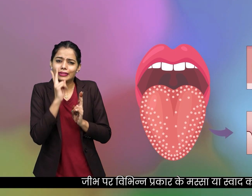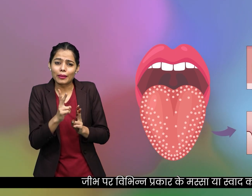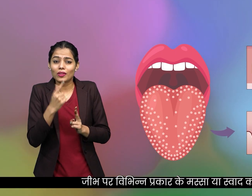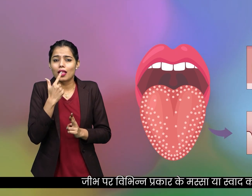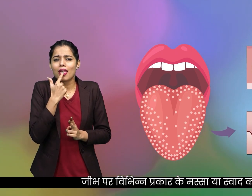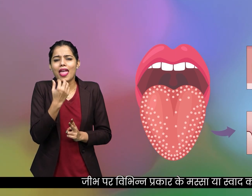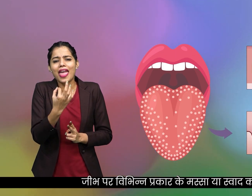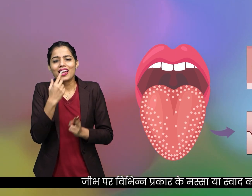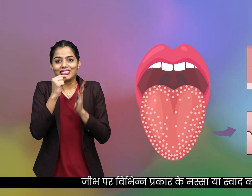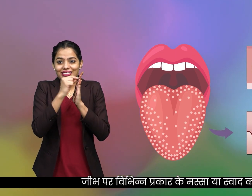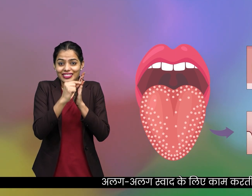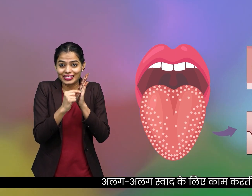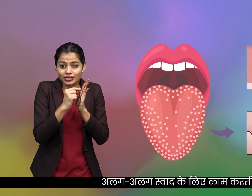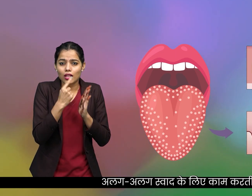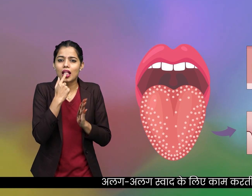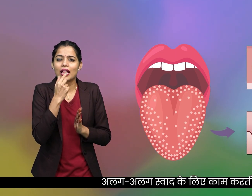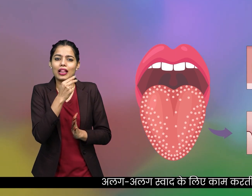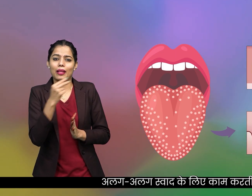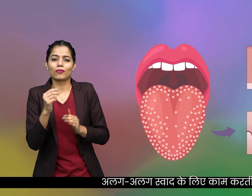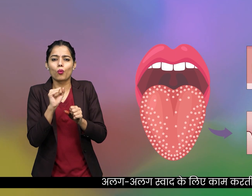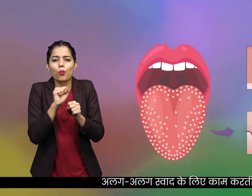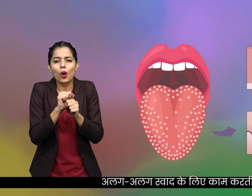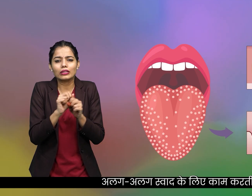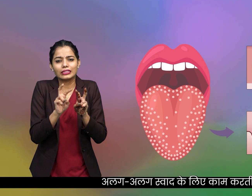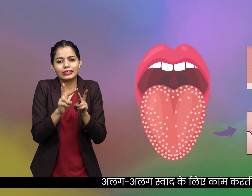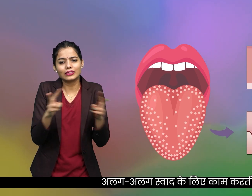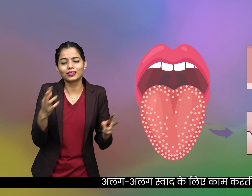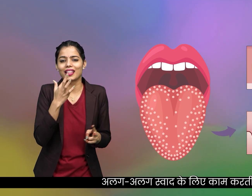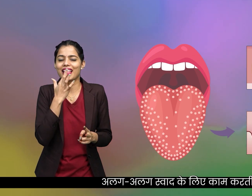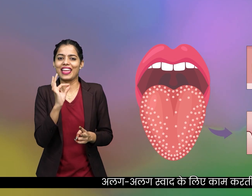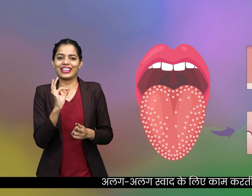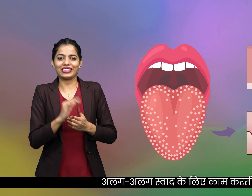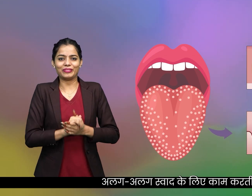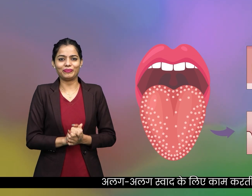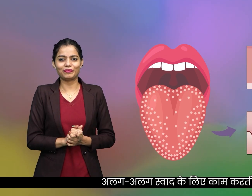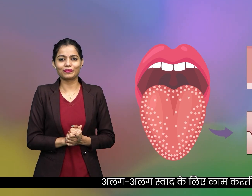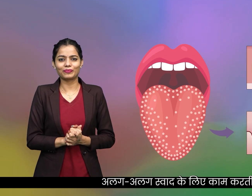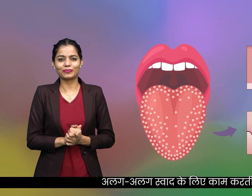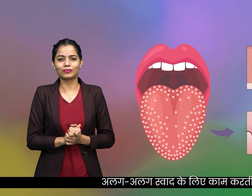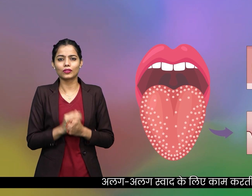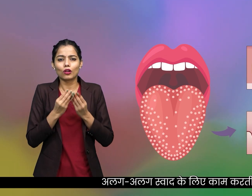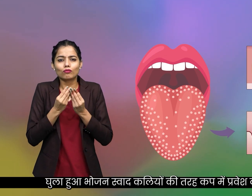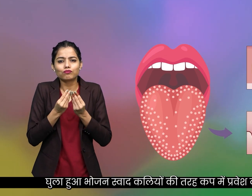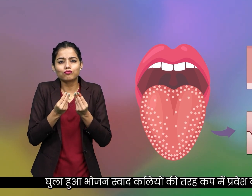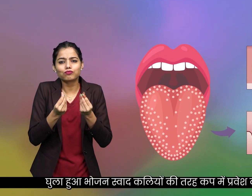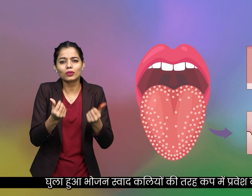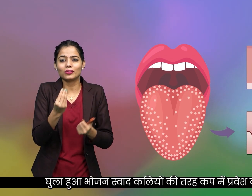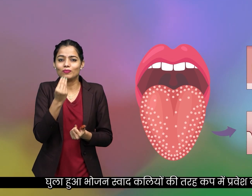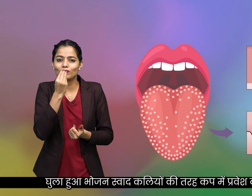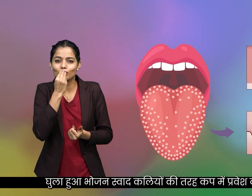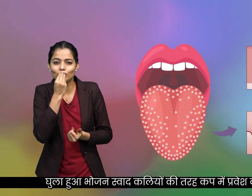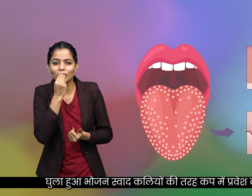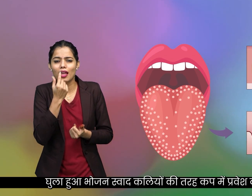या स्वाद कालिकाएं अलग अलग स्वाद के लिए काम करती हैं। घुला